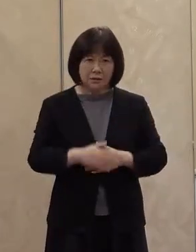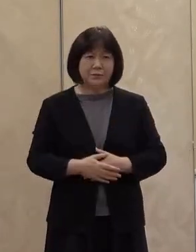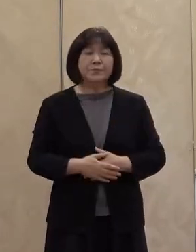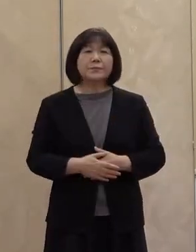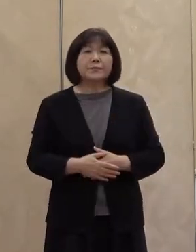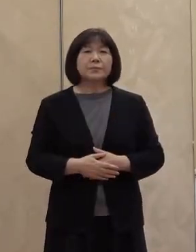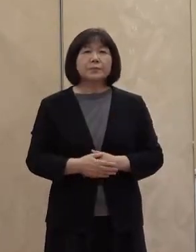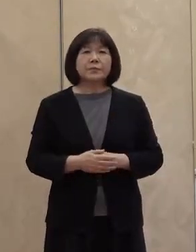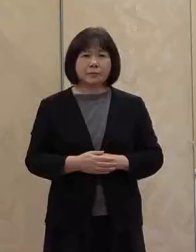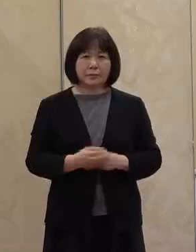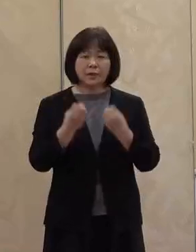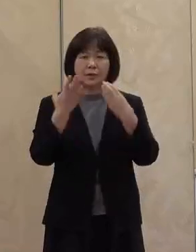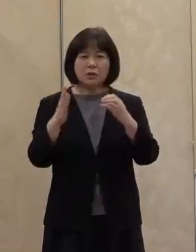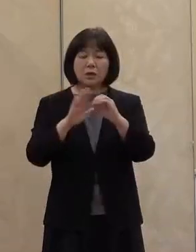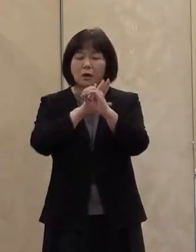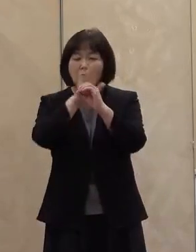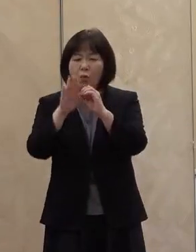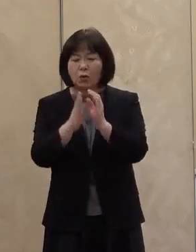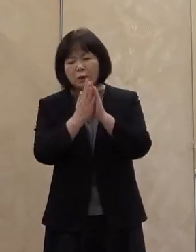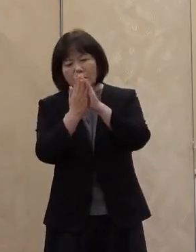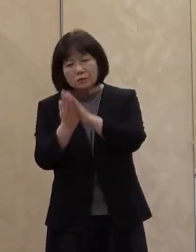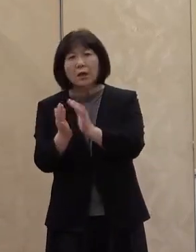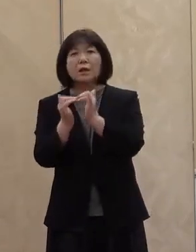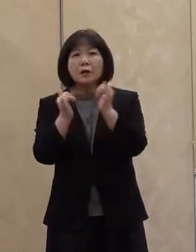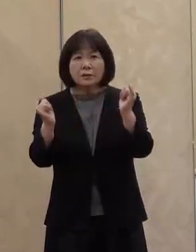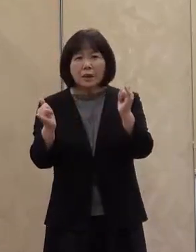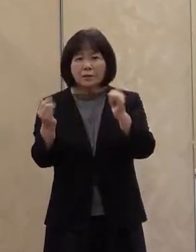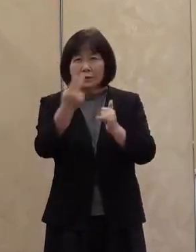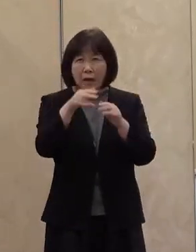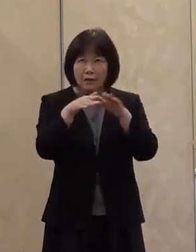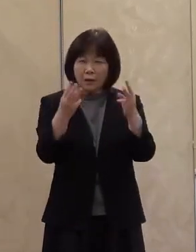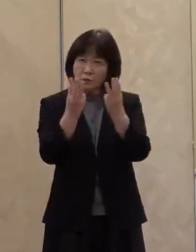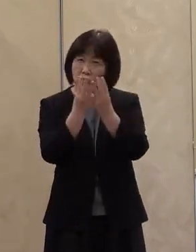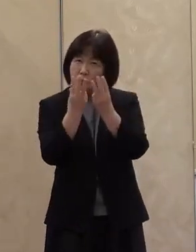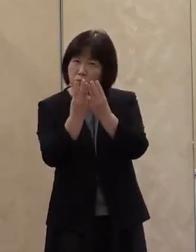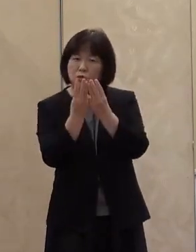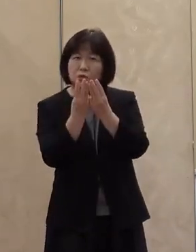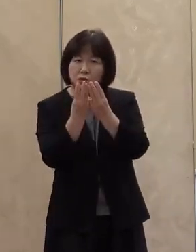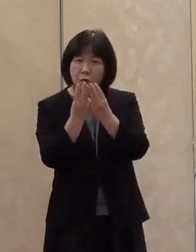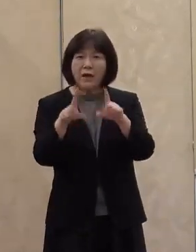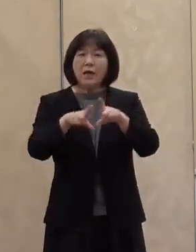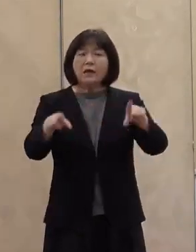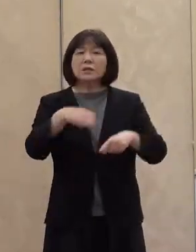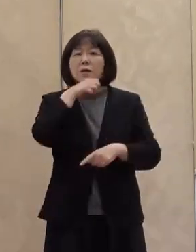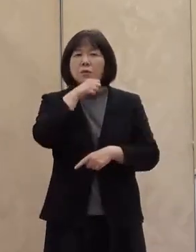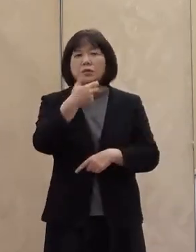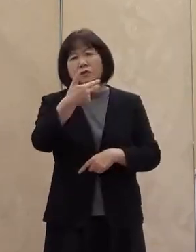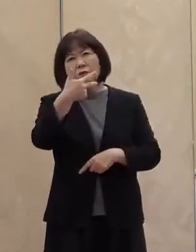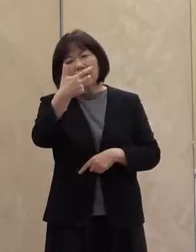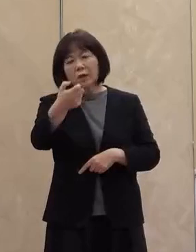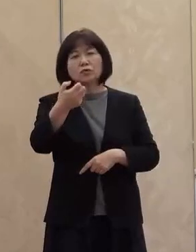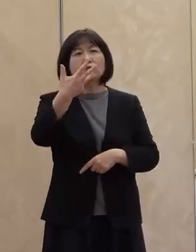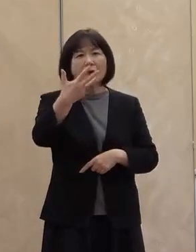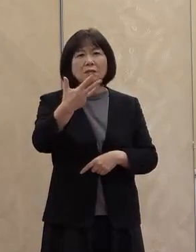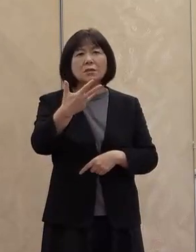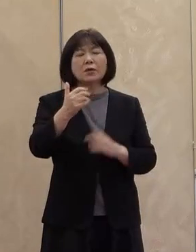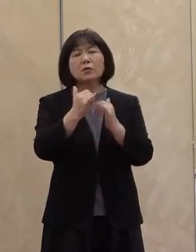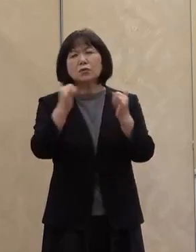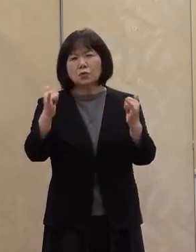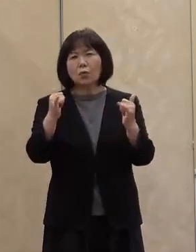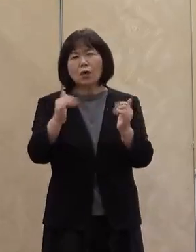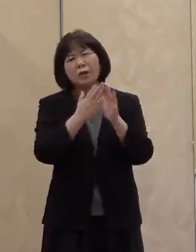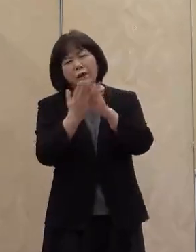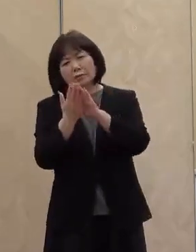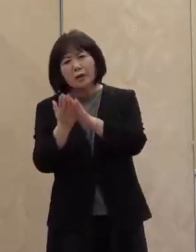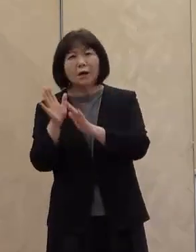ちなみに新型コロナウイルスでお亡くなりになれた方の第2波の数字を取ると平均して78歳のです。平均